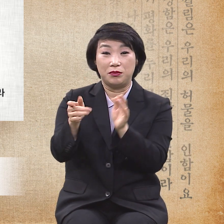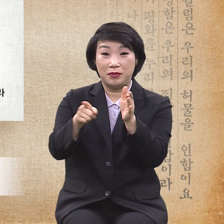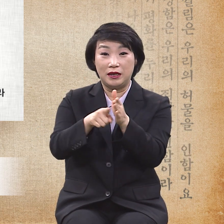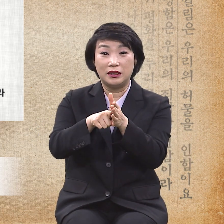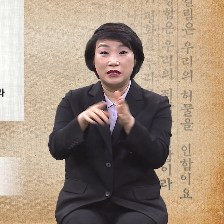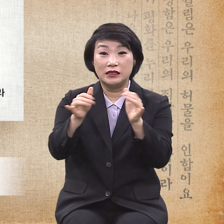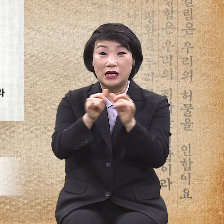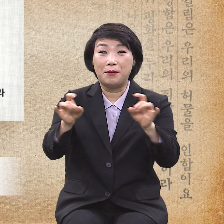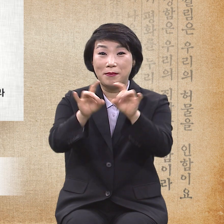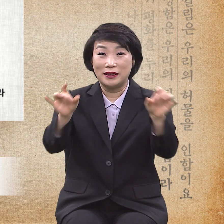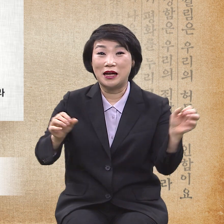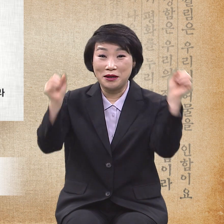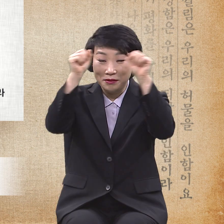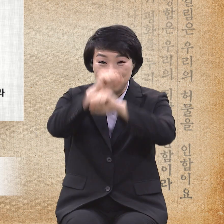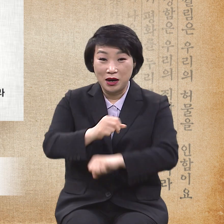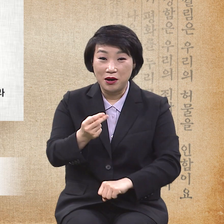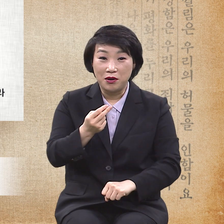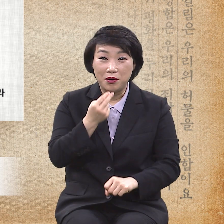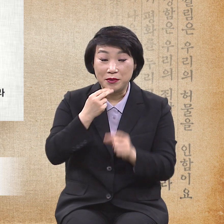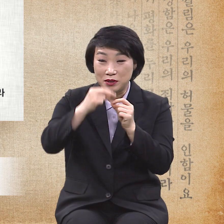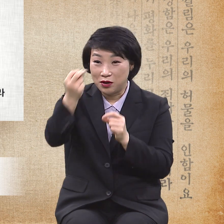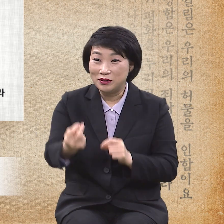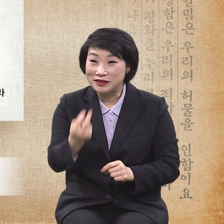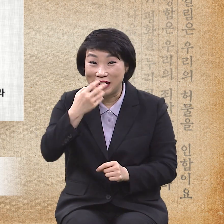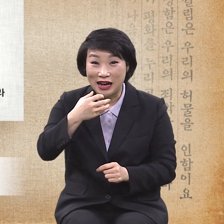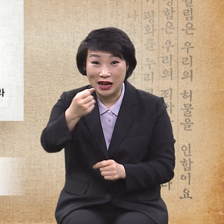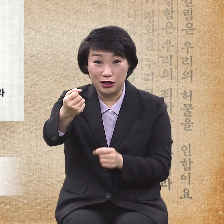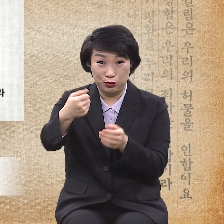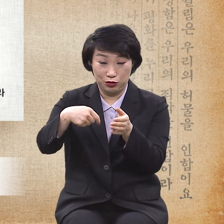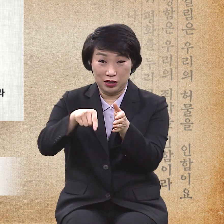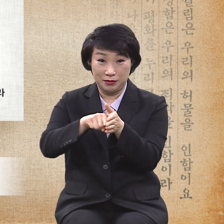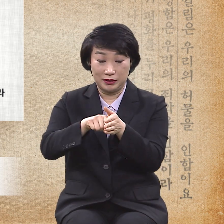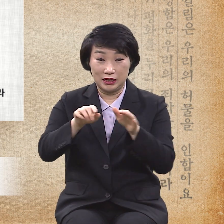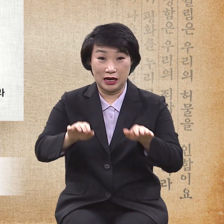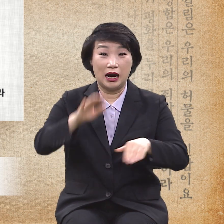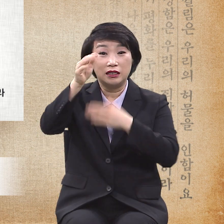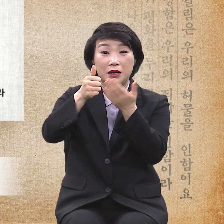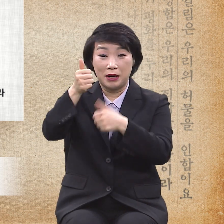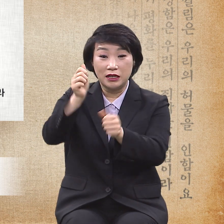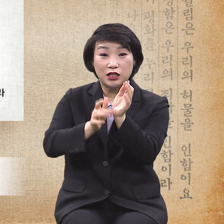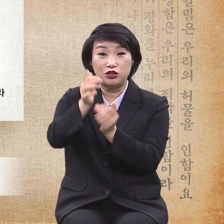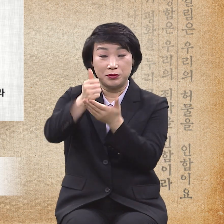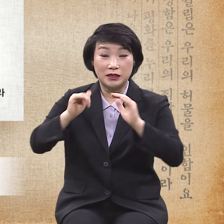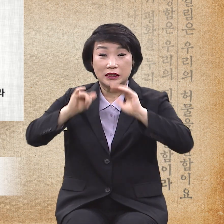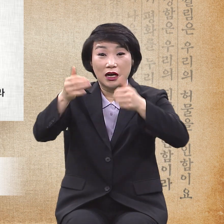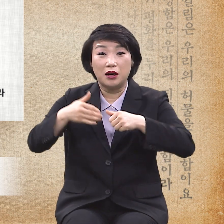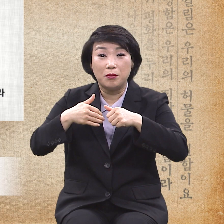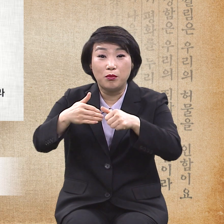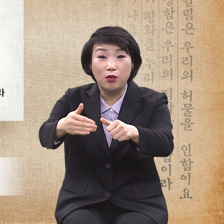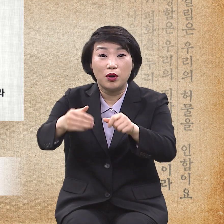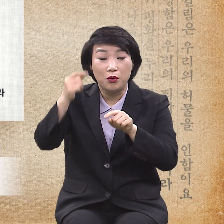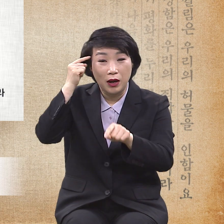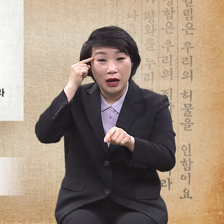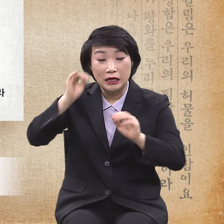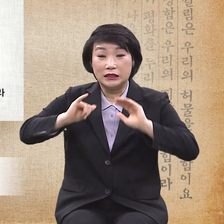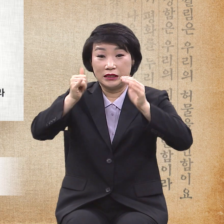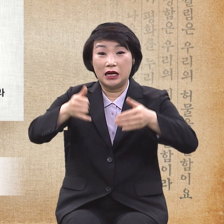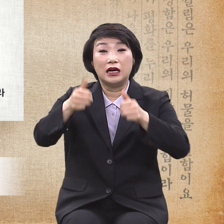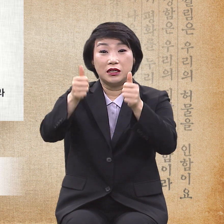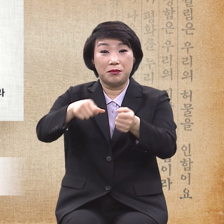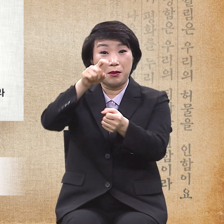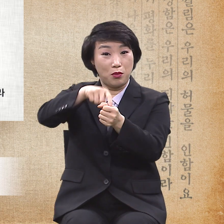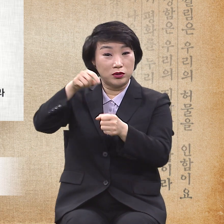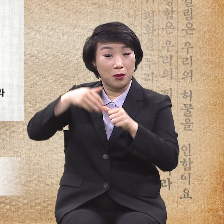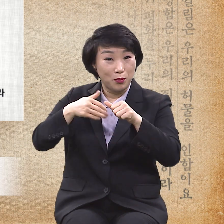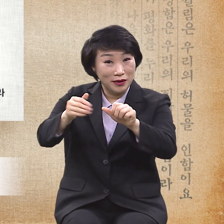자마다 멸망치 않고 영생을 얻게 하려 하심이니라. 하나님이 그 아들을 세상에 보내신 것은 세상을